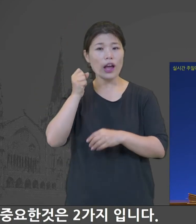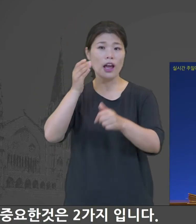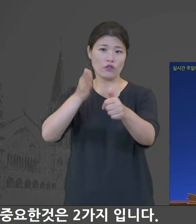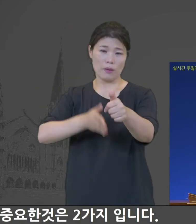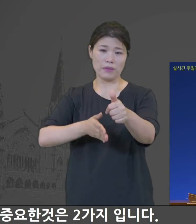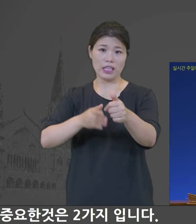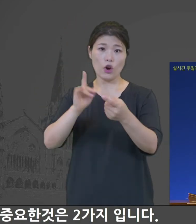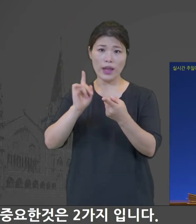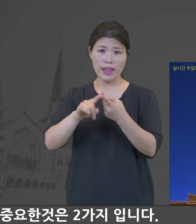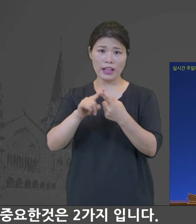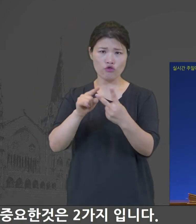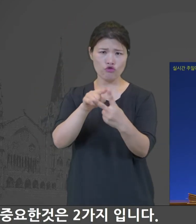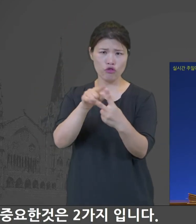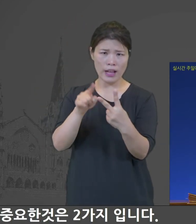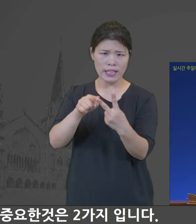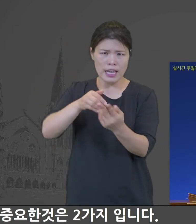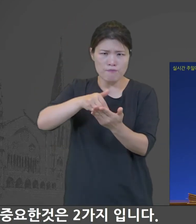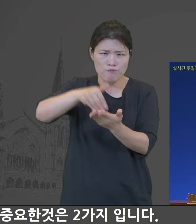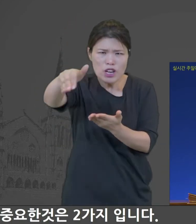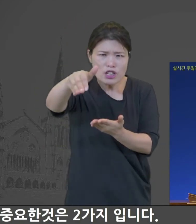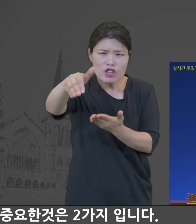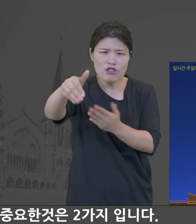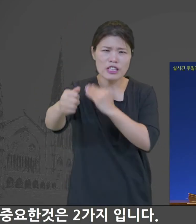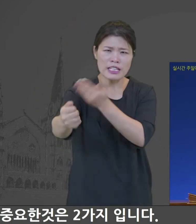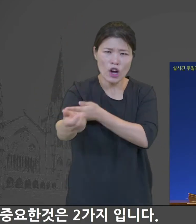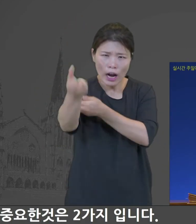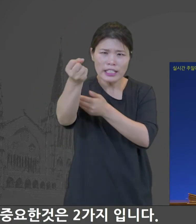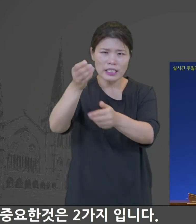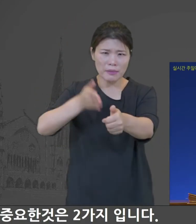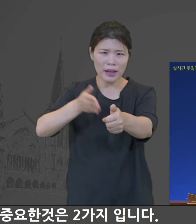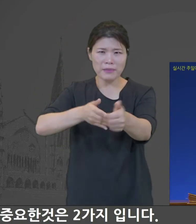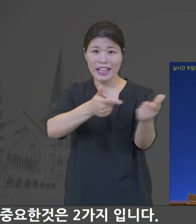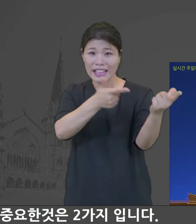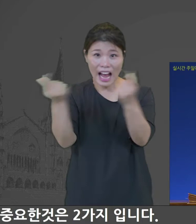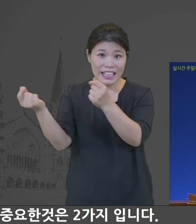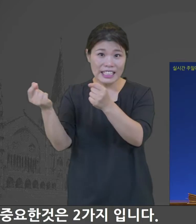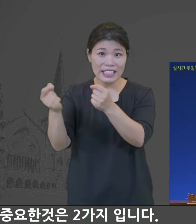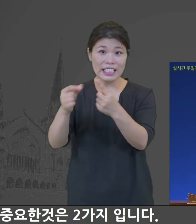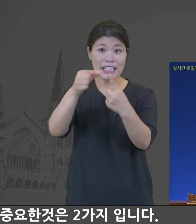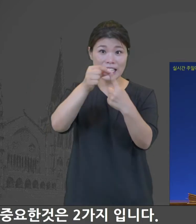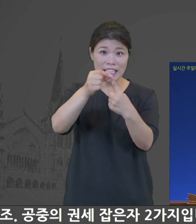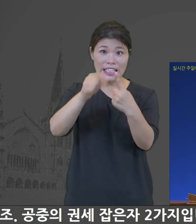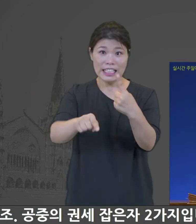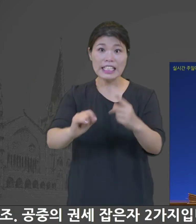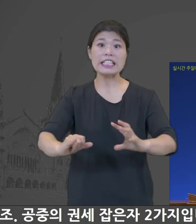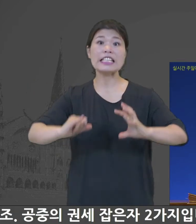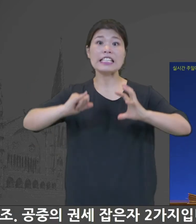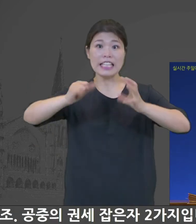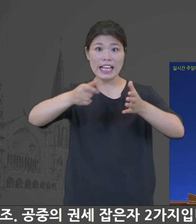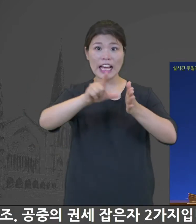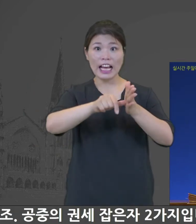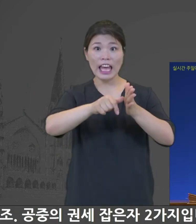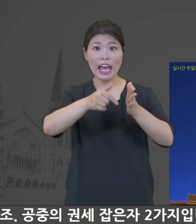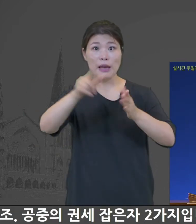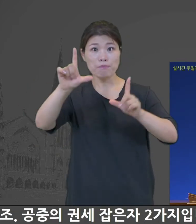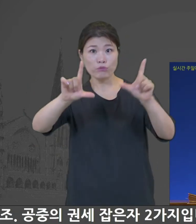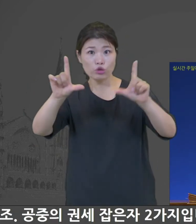물리칠 수 있는 힘이 생기기를 주 안에서 소망합니다. 자, 같이 하십시다. 이 세상의 풍조,